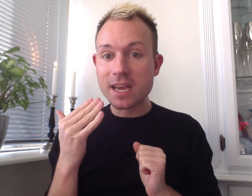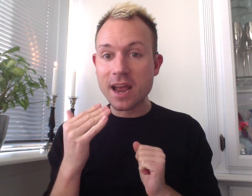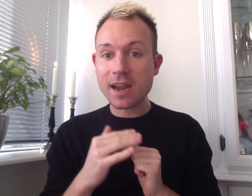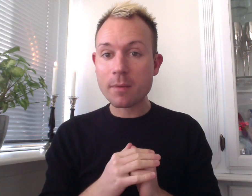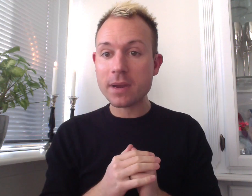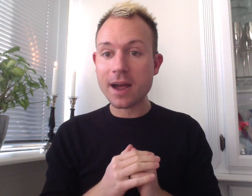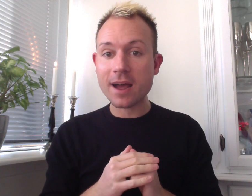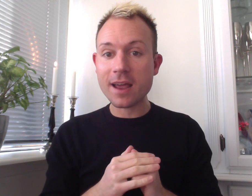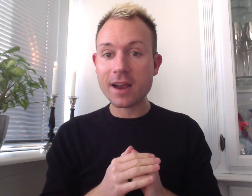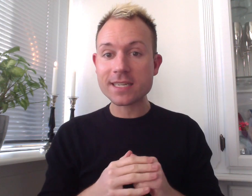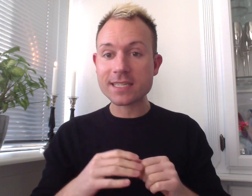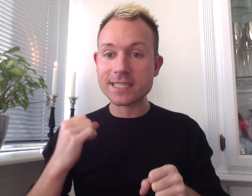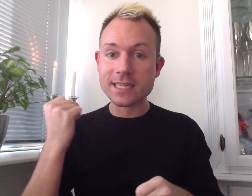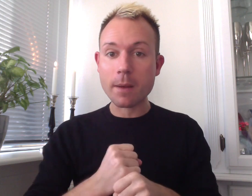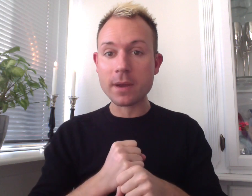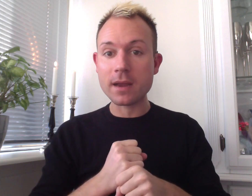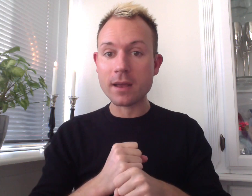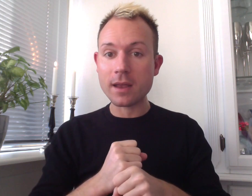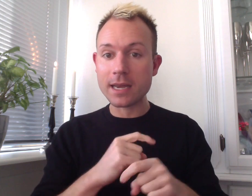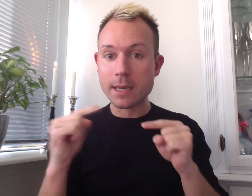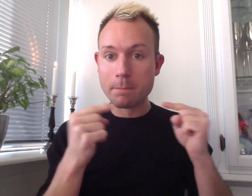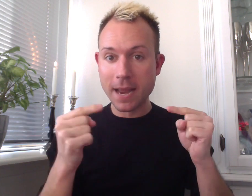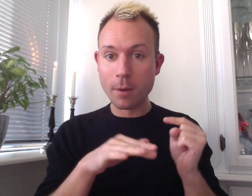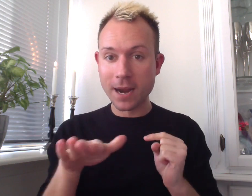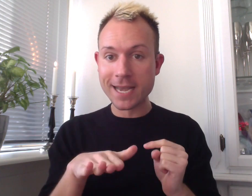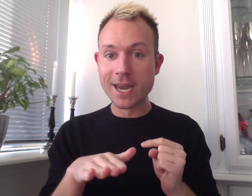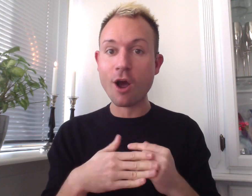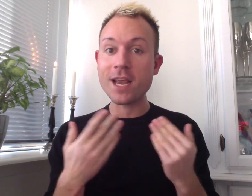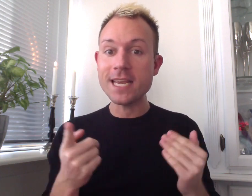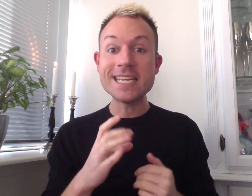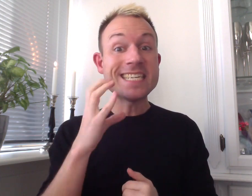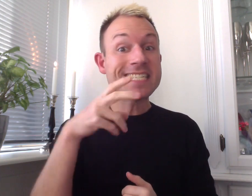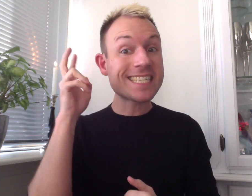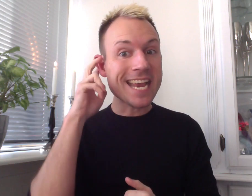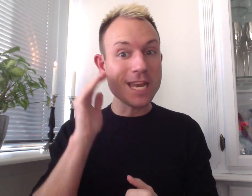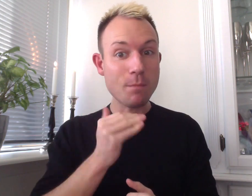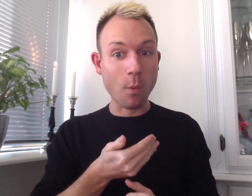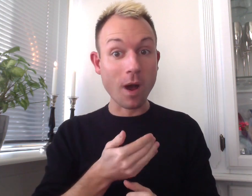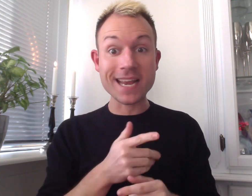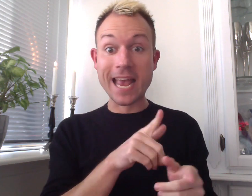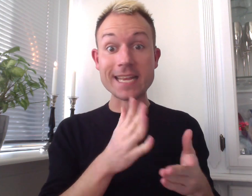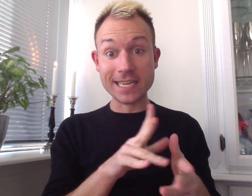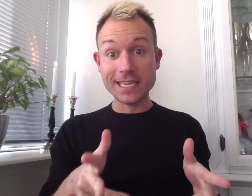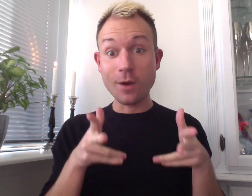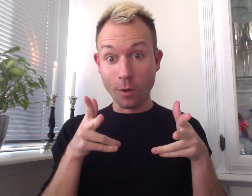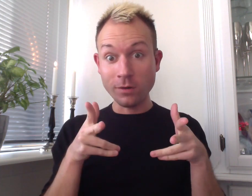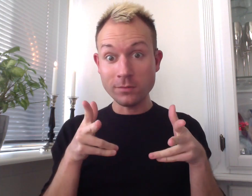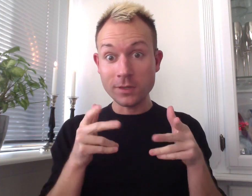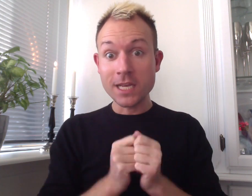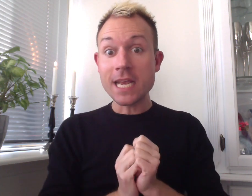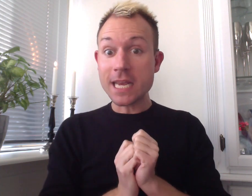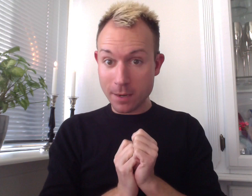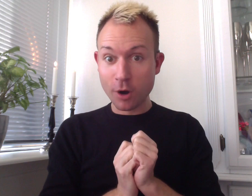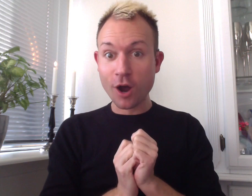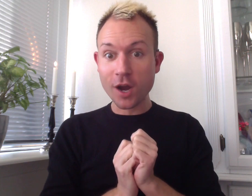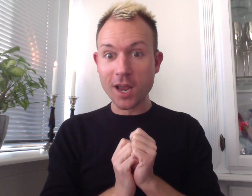at der bliver startet en debat omkring det, og I ser, I bruger, altså I unge, I må godt